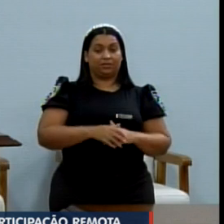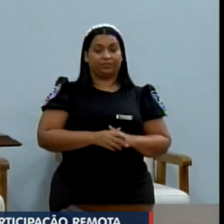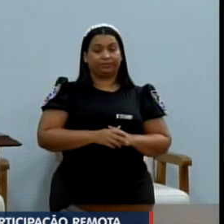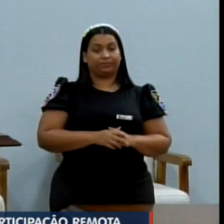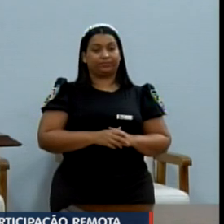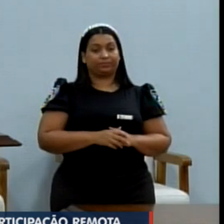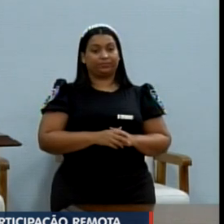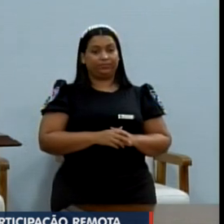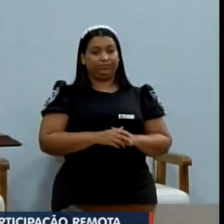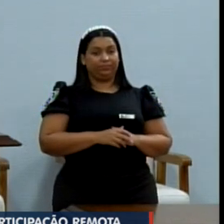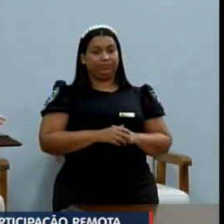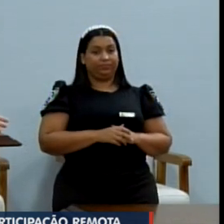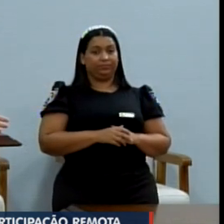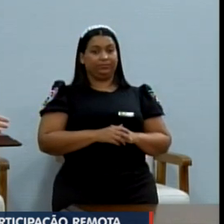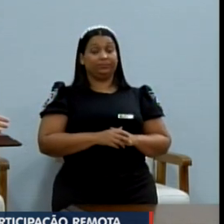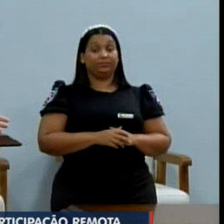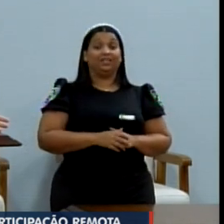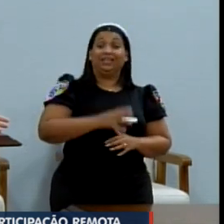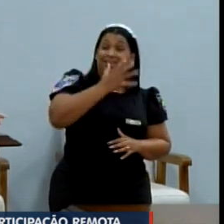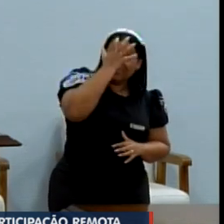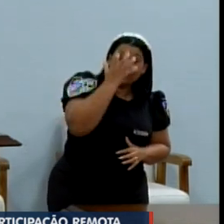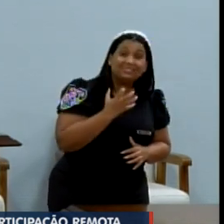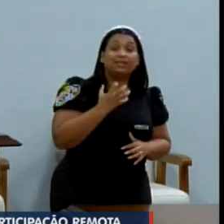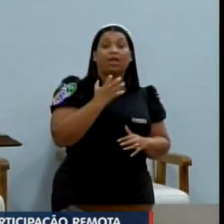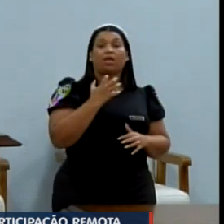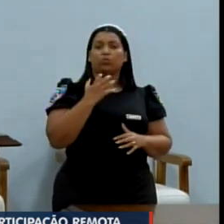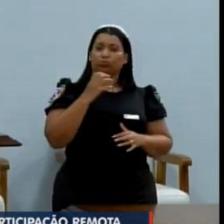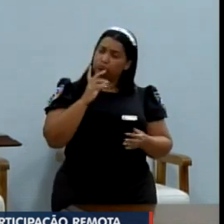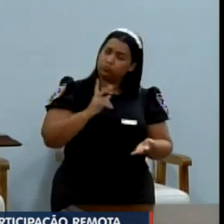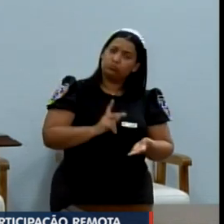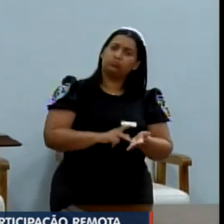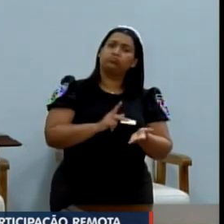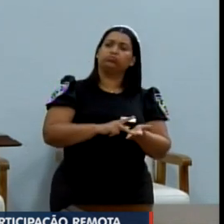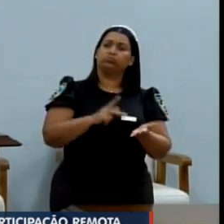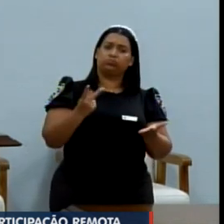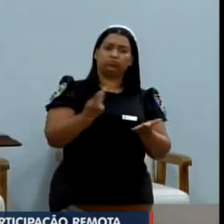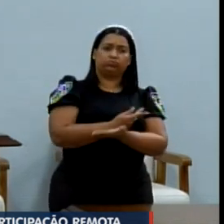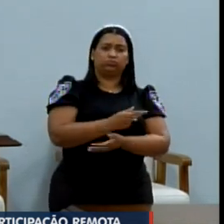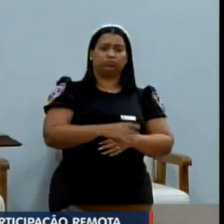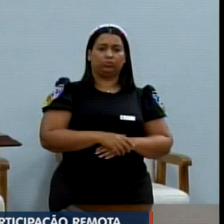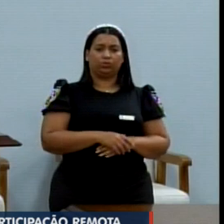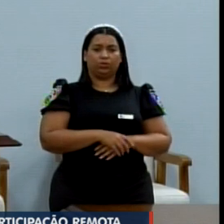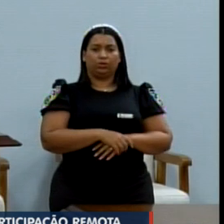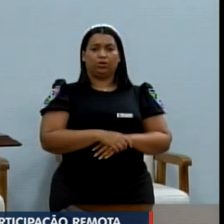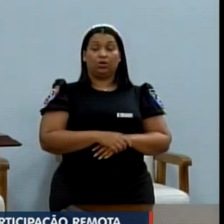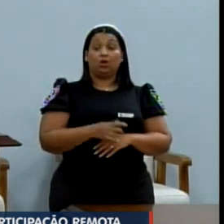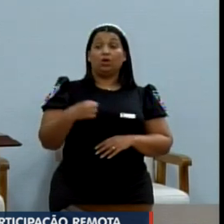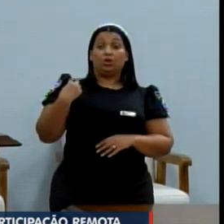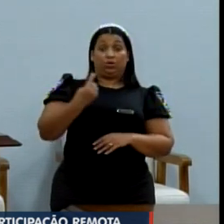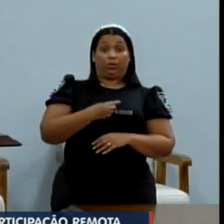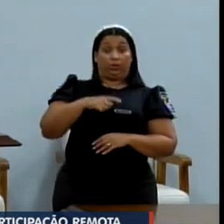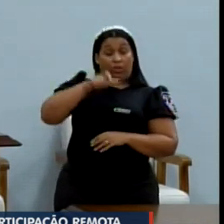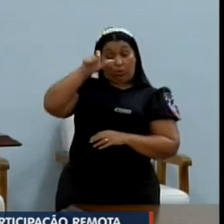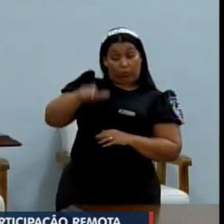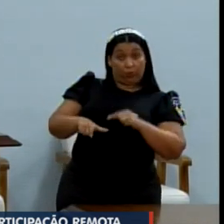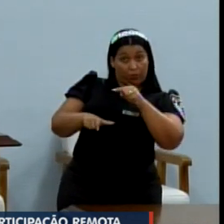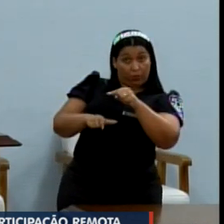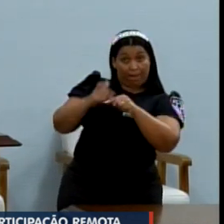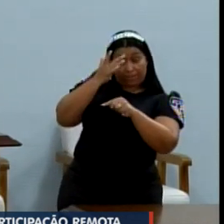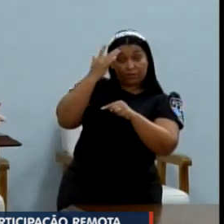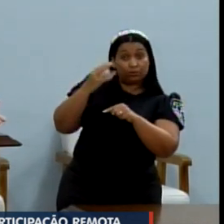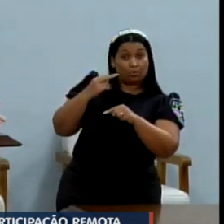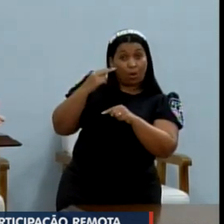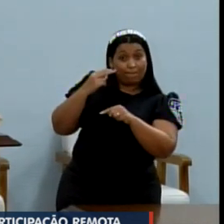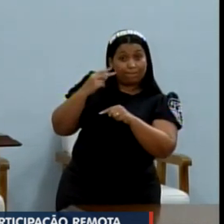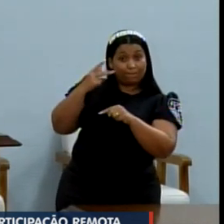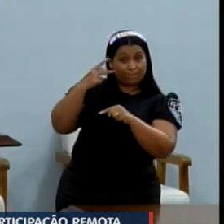eh e é muito sério o que tá acontecendo nós temos um político que eu não sei onde arruma